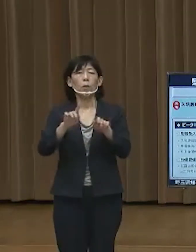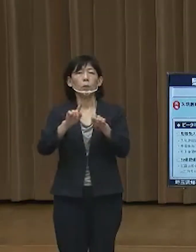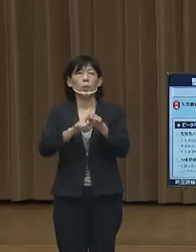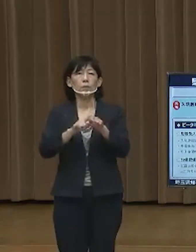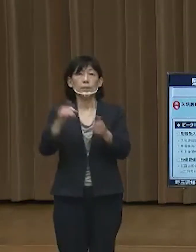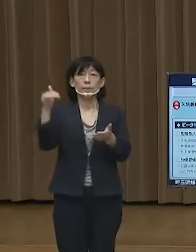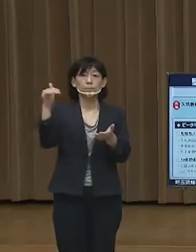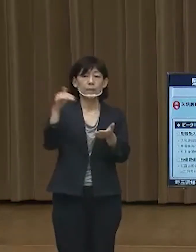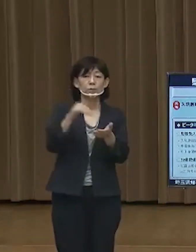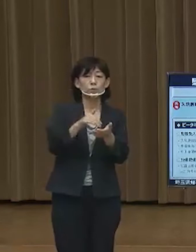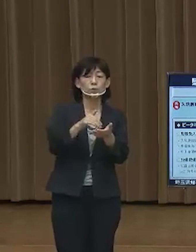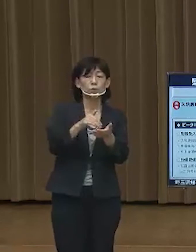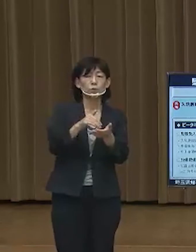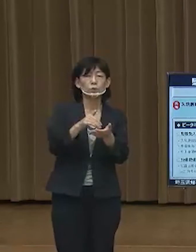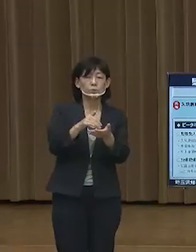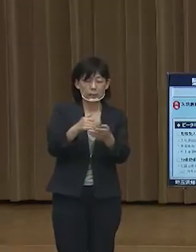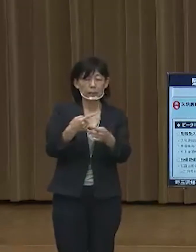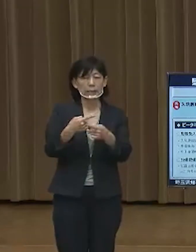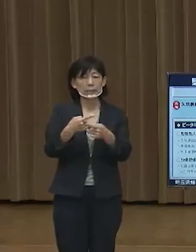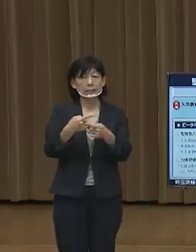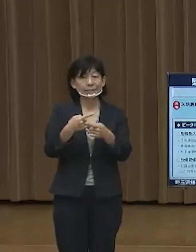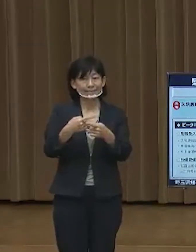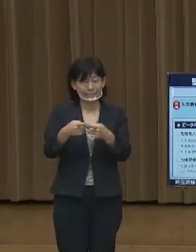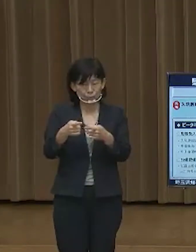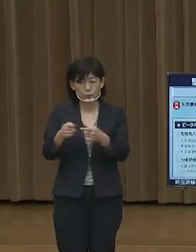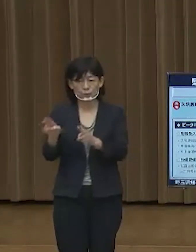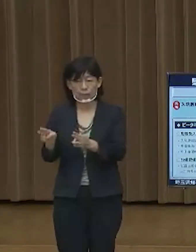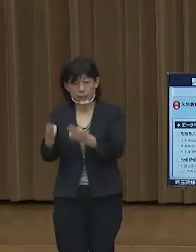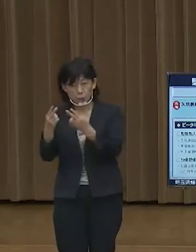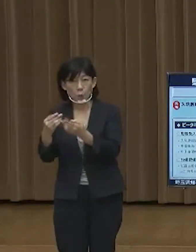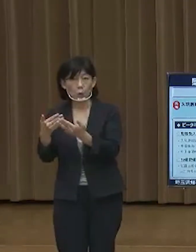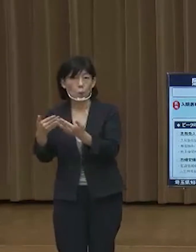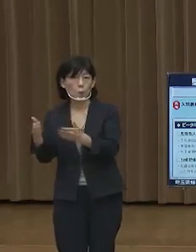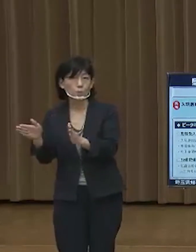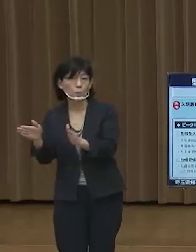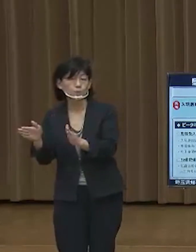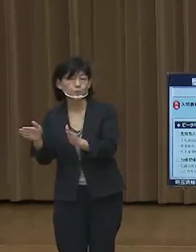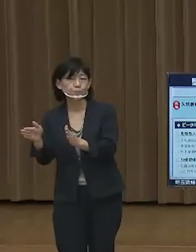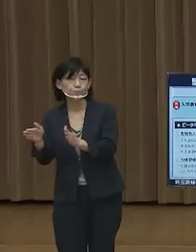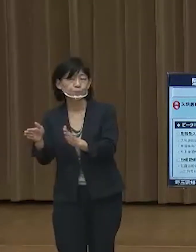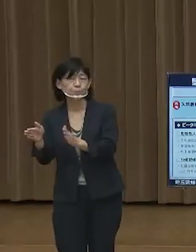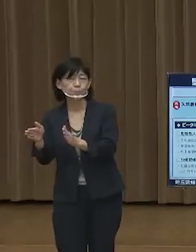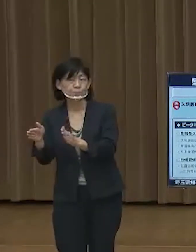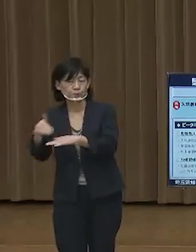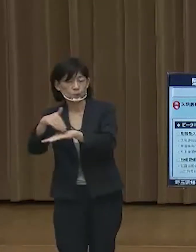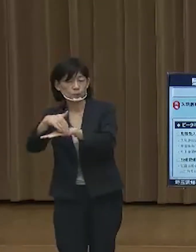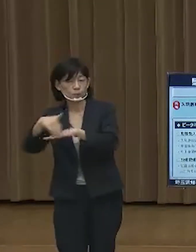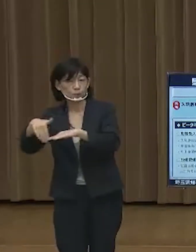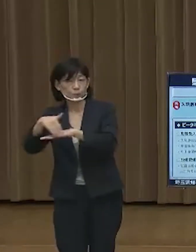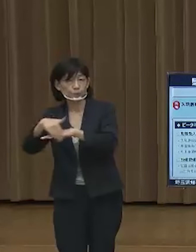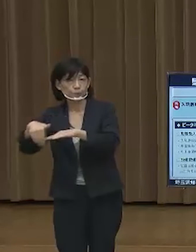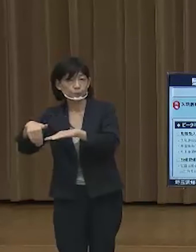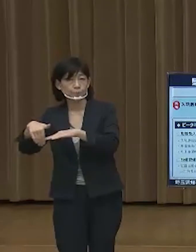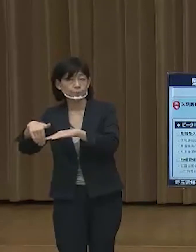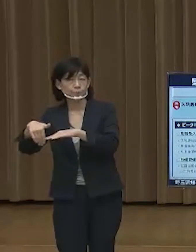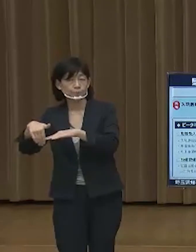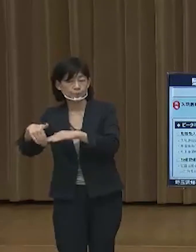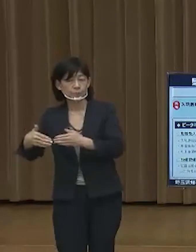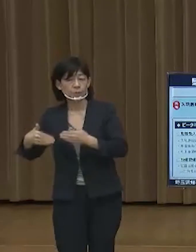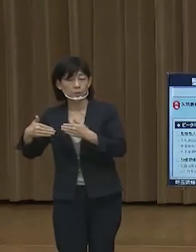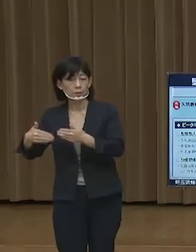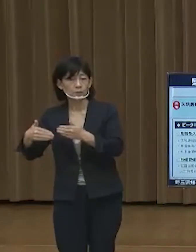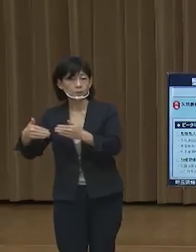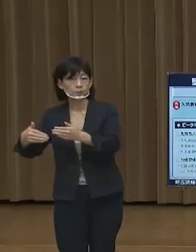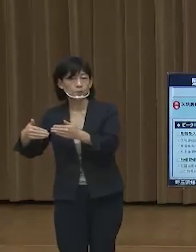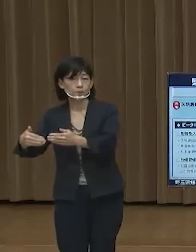末までには一部オープンをさせていただくようなタイミングで、できるのではないか